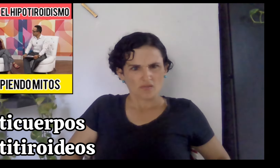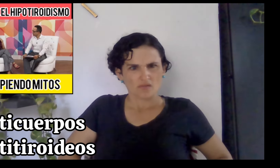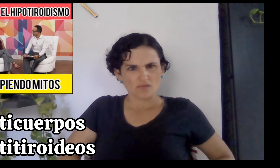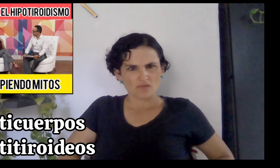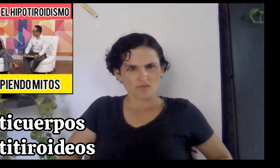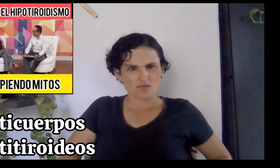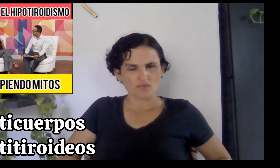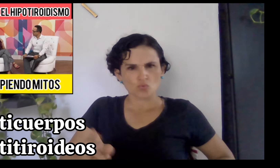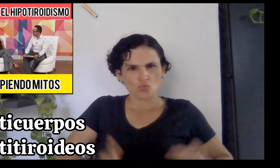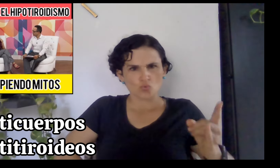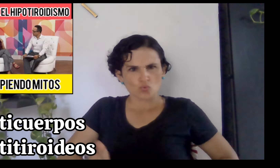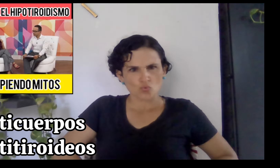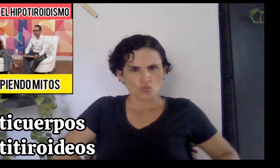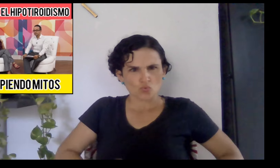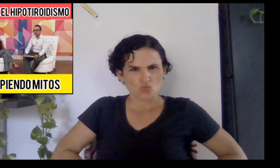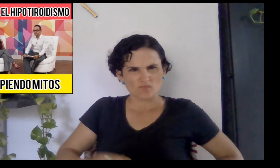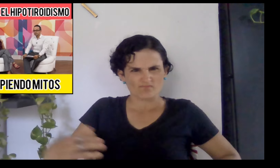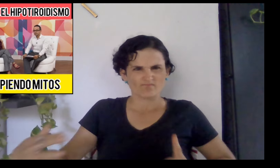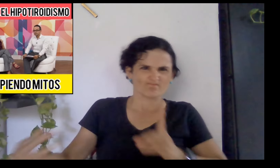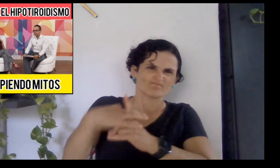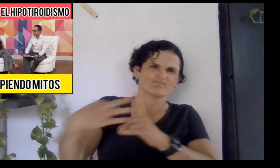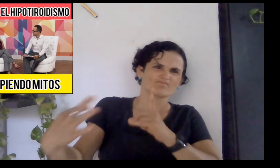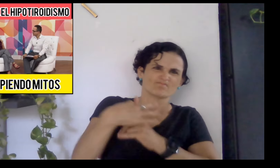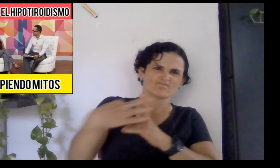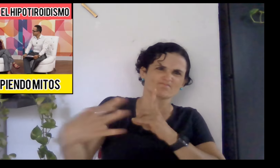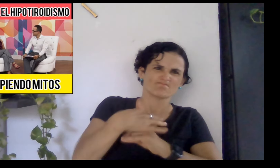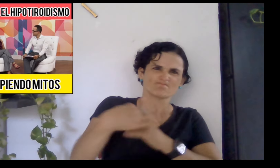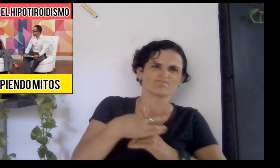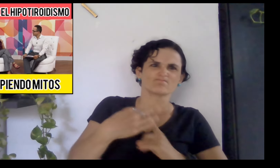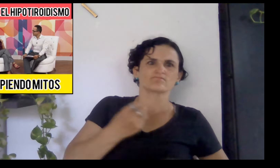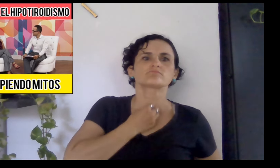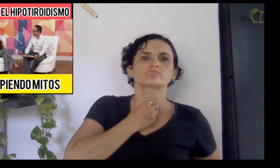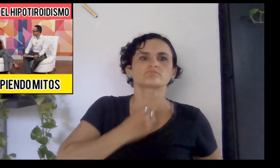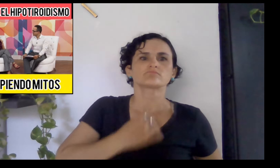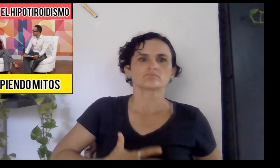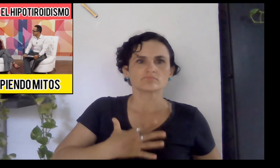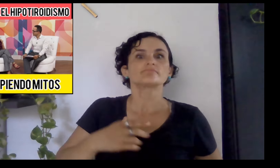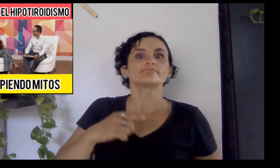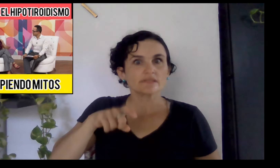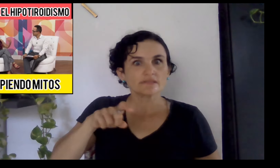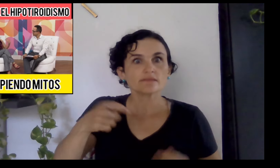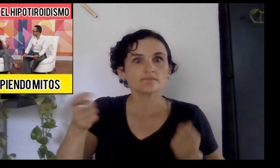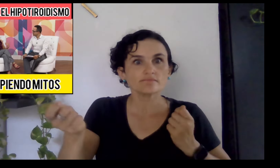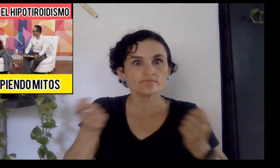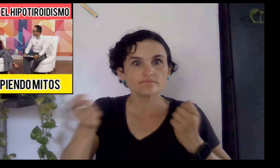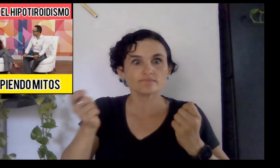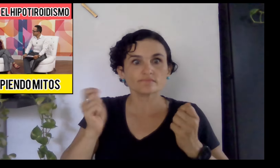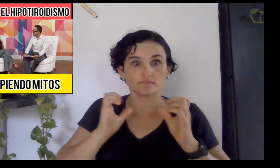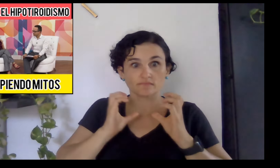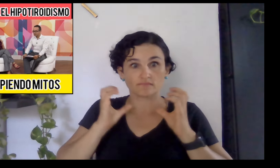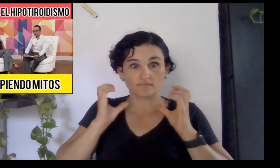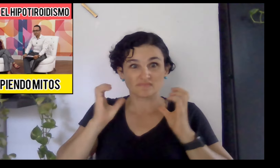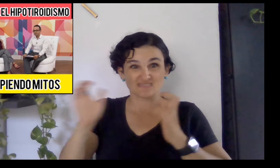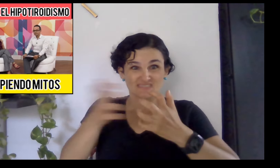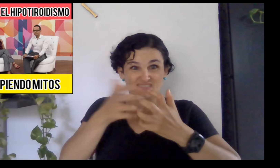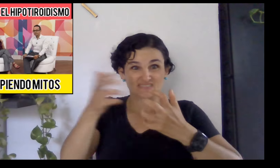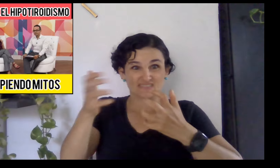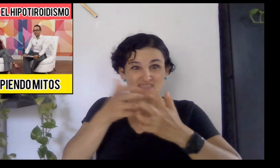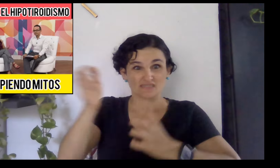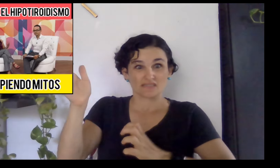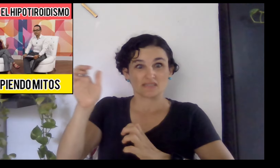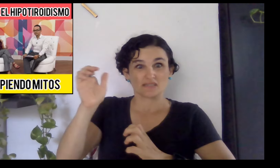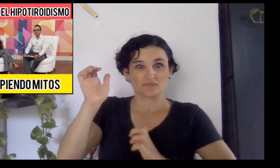están atacando la propia tiroides. Entonces, para eso tenemos que también aprender a regular el sistema inmune. Por eso es que somos integrales, y la idea es que tenemos